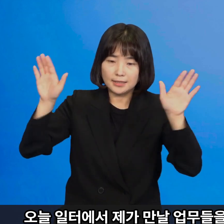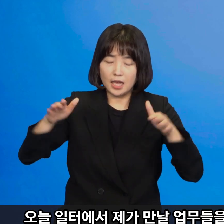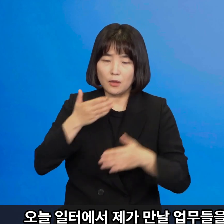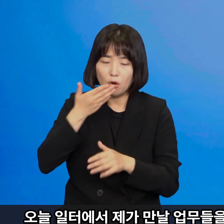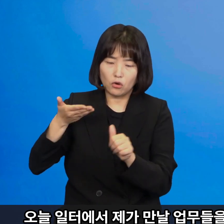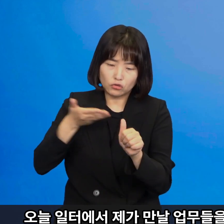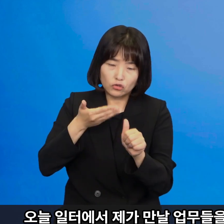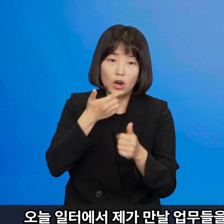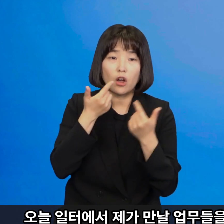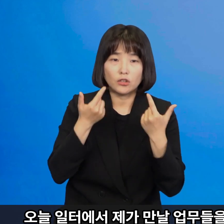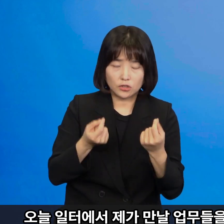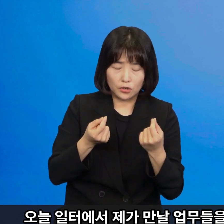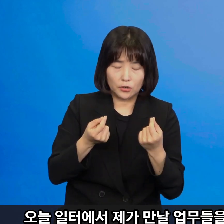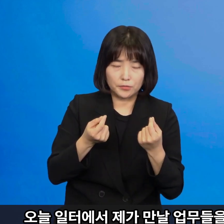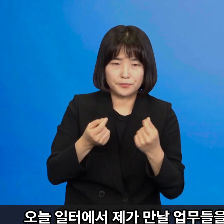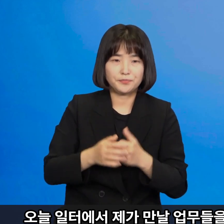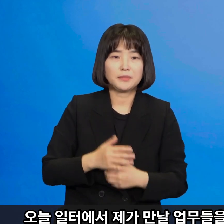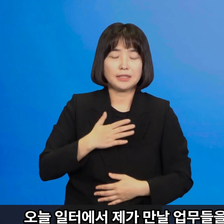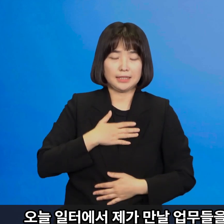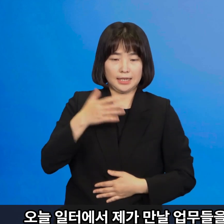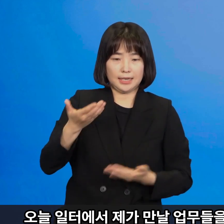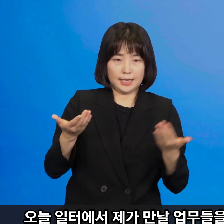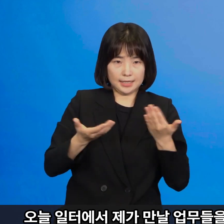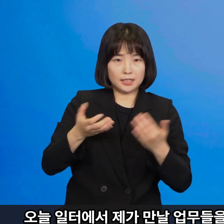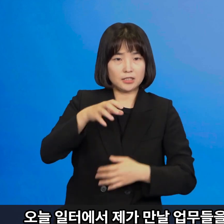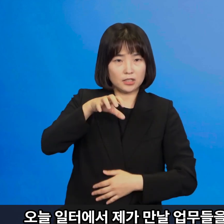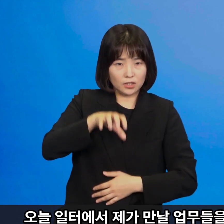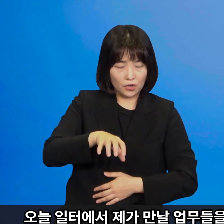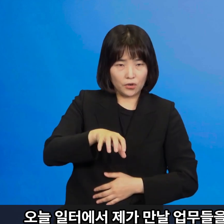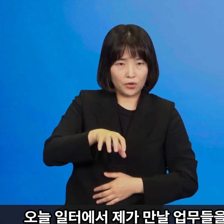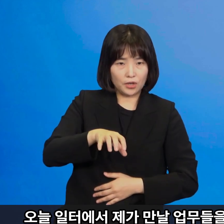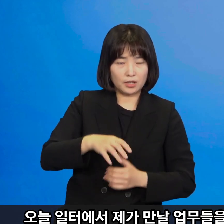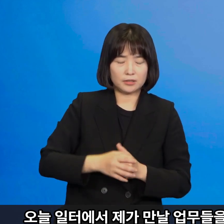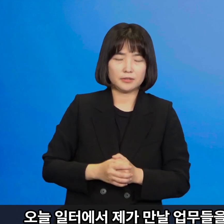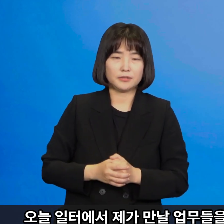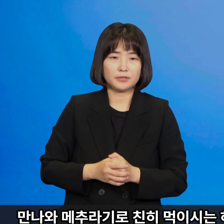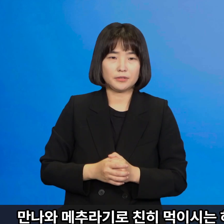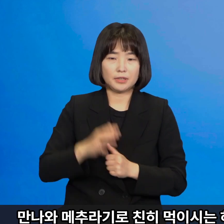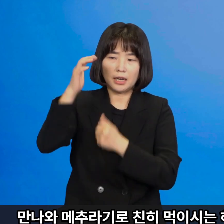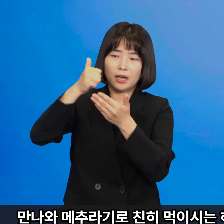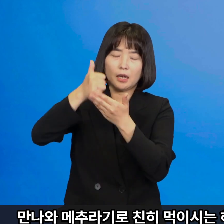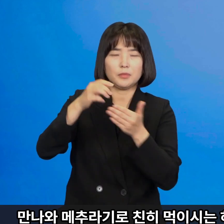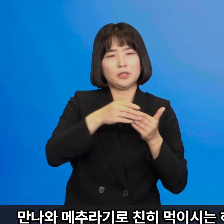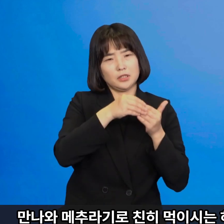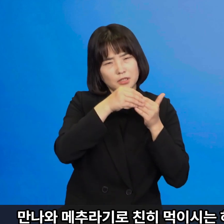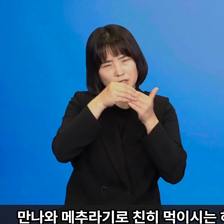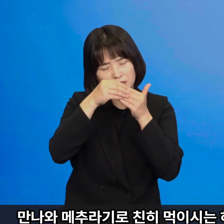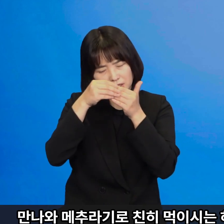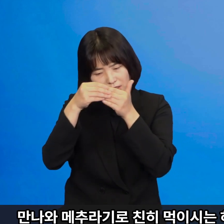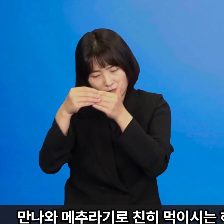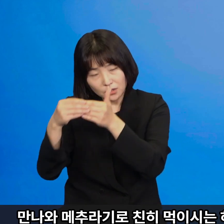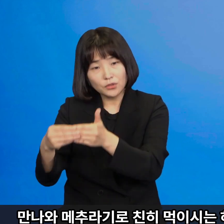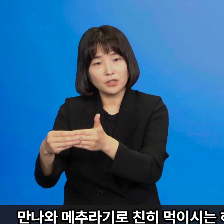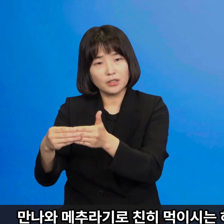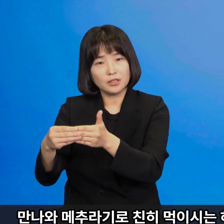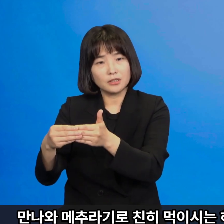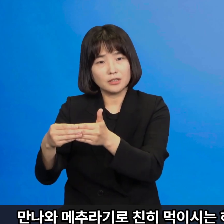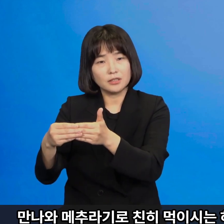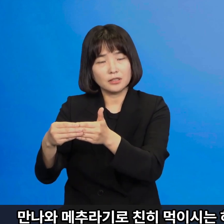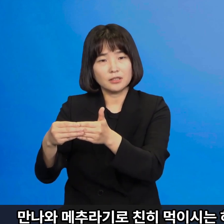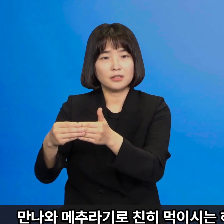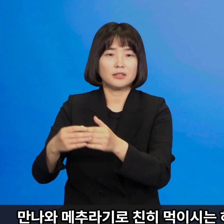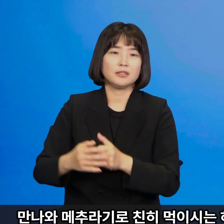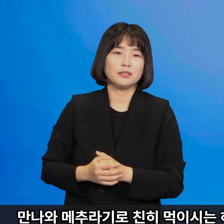오늘 일터에서 제가 만날 업무들을 구름 기둥과 불 기둥으로 인도하시고 만나와 메추라기로 친히